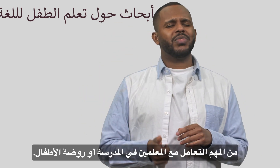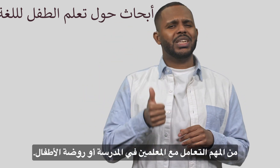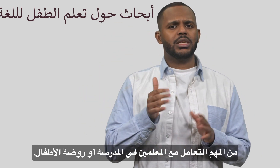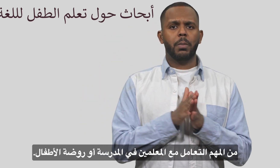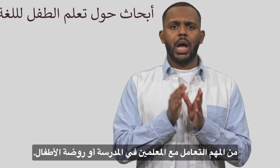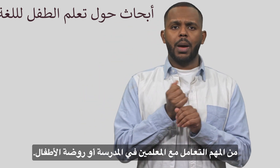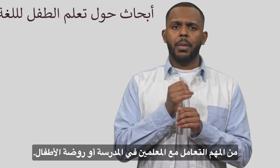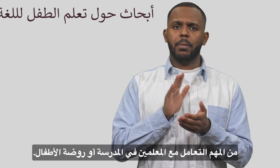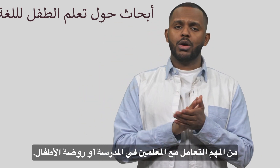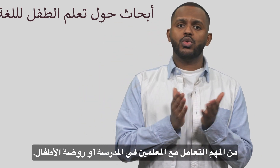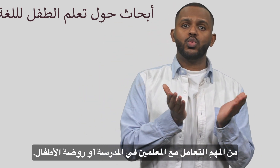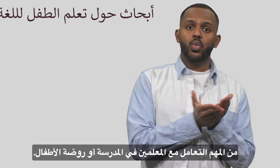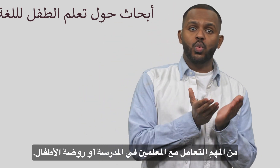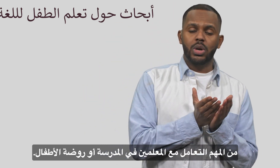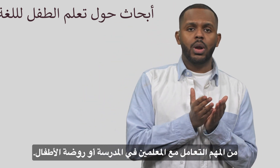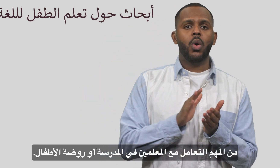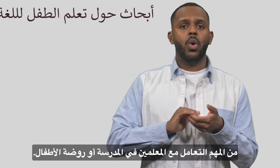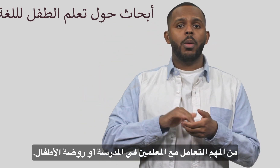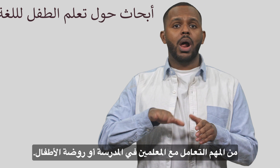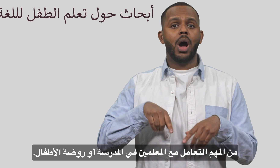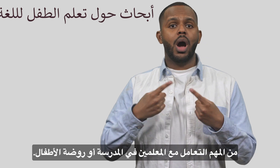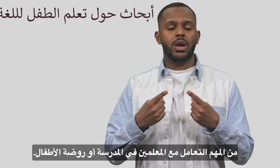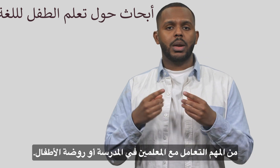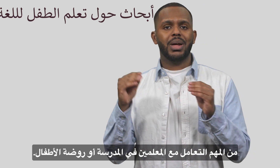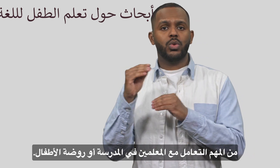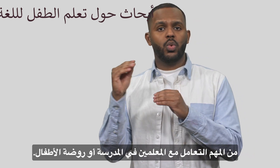من المهم التعامل مع المعلمين في المدرسة أو روضة الأطفال.